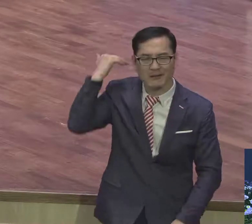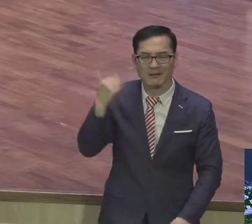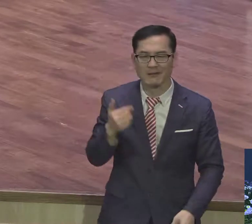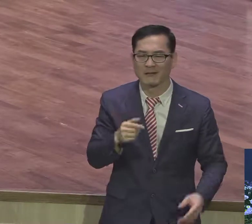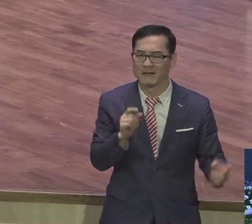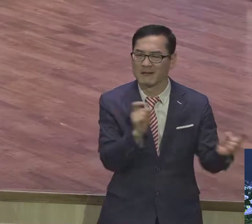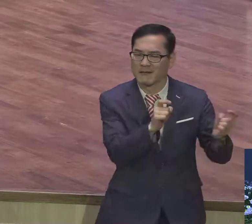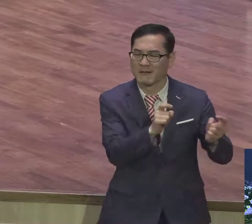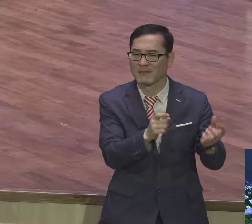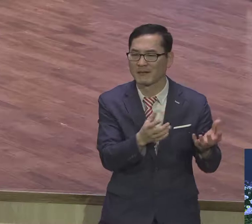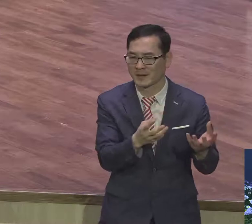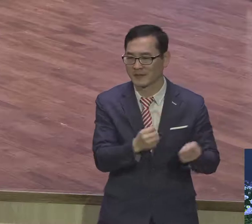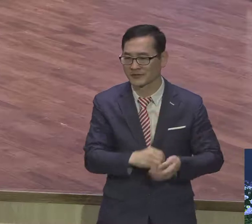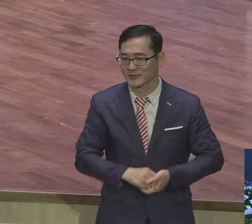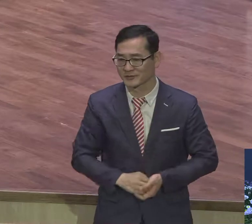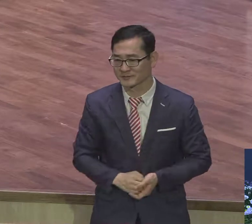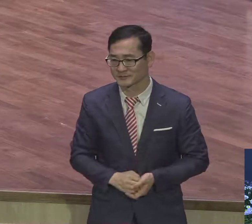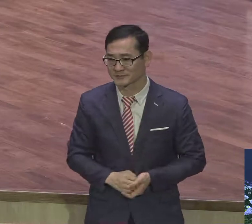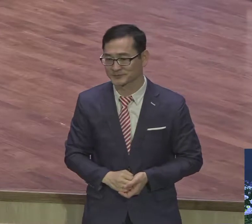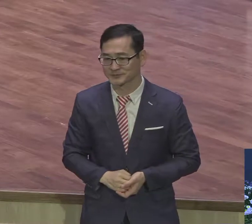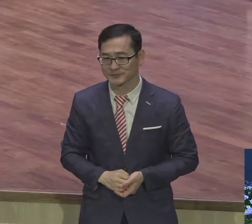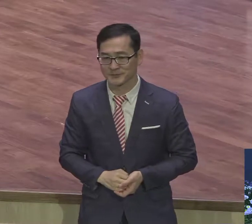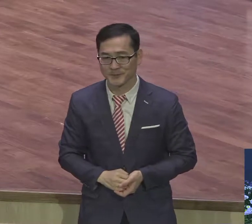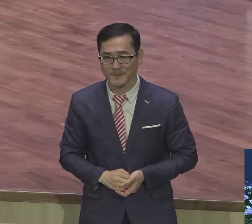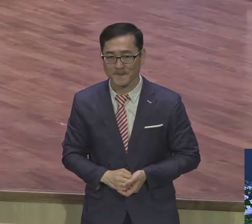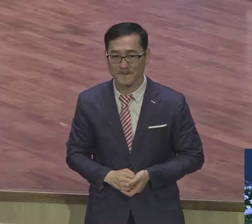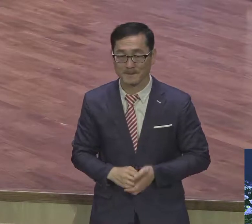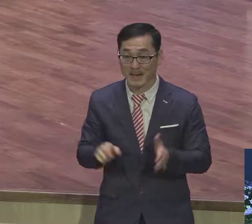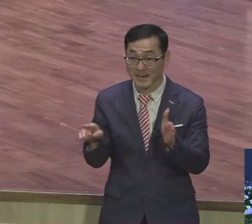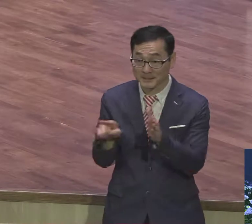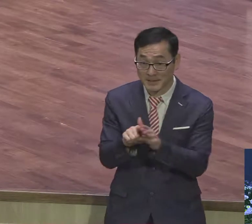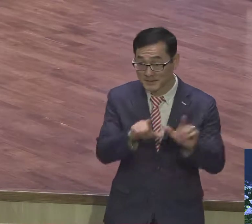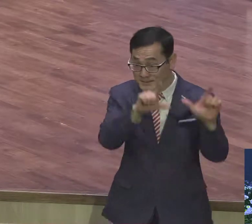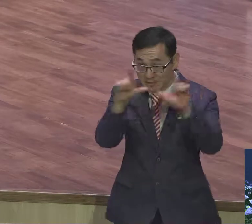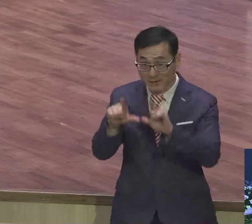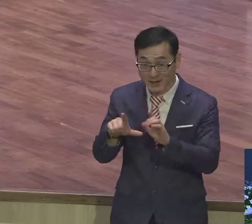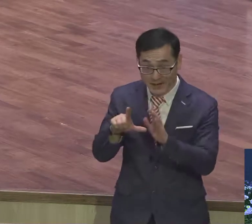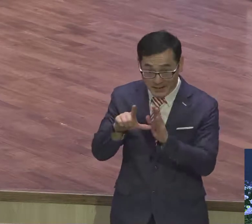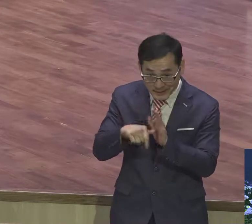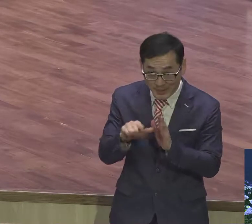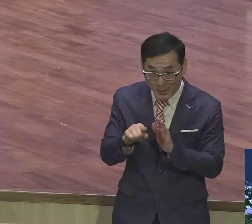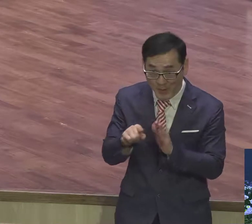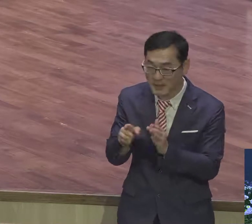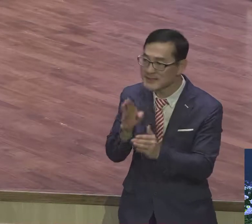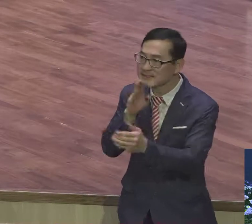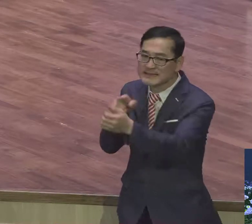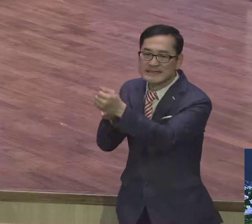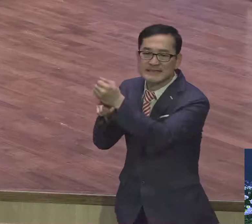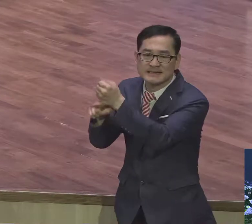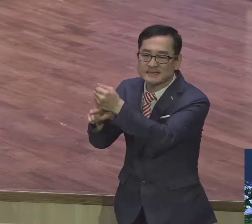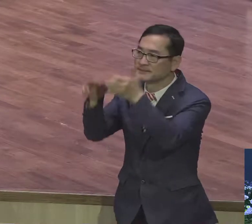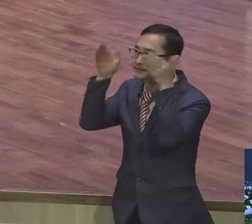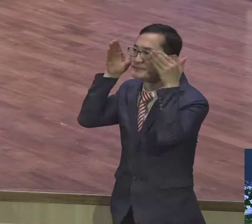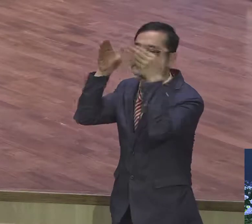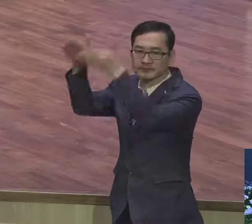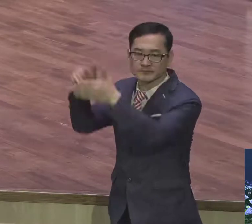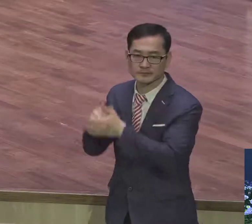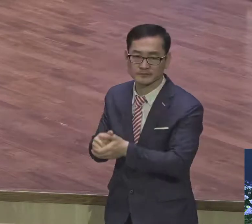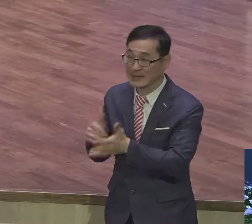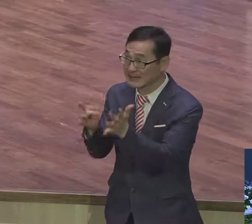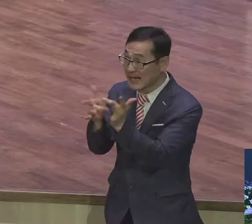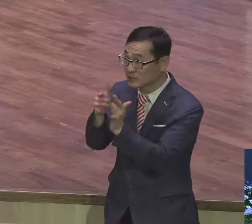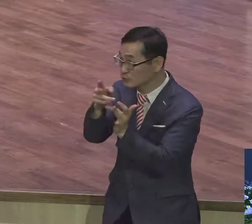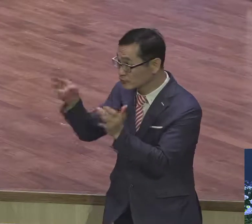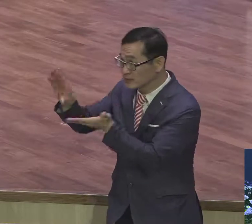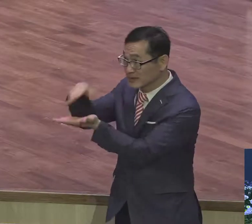우리는요 신앙창을 하면서 진리에 대해서는 생명거려야 돼요 예수가 그리스도한 사실 이